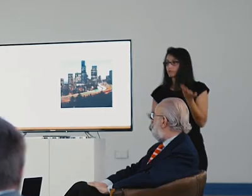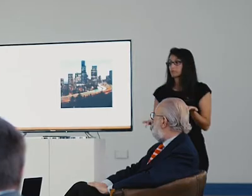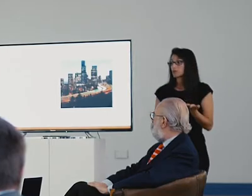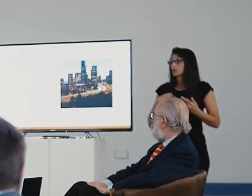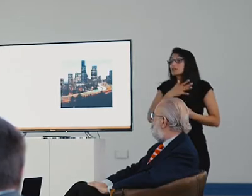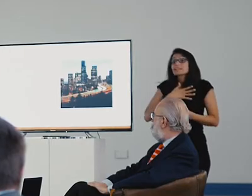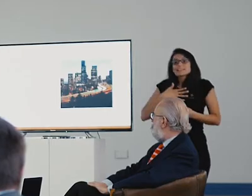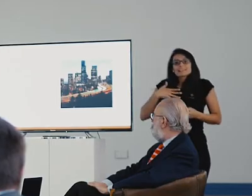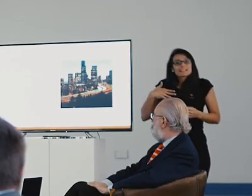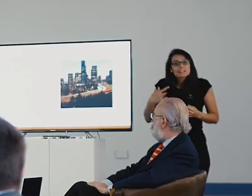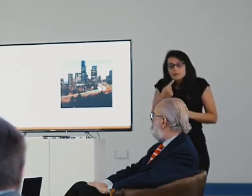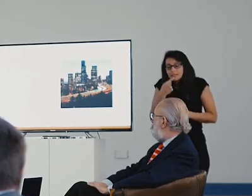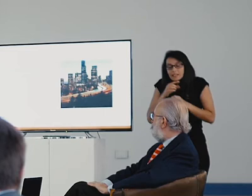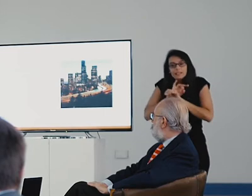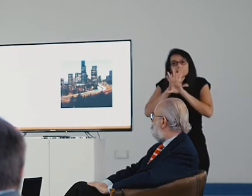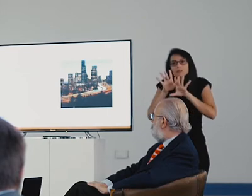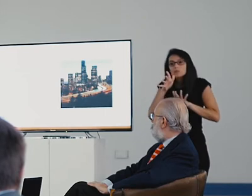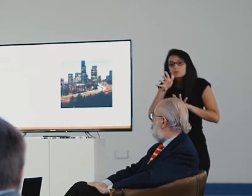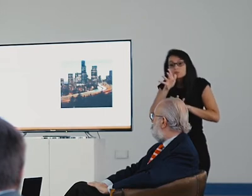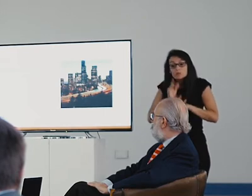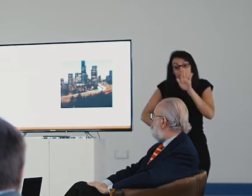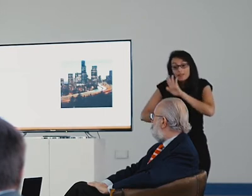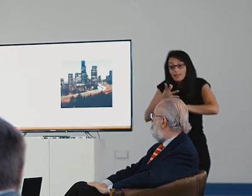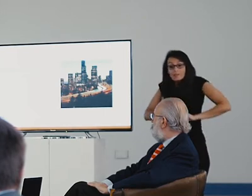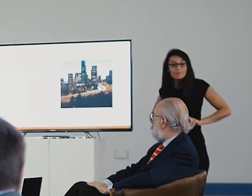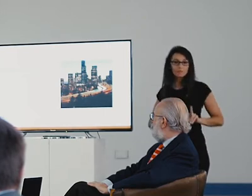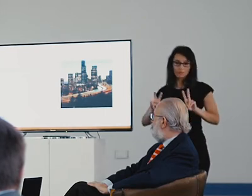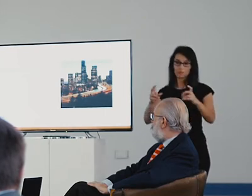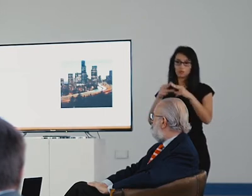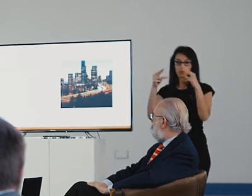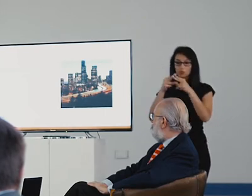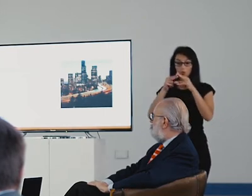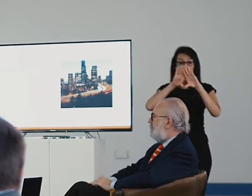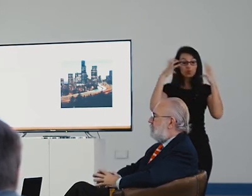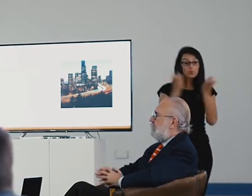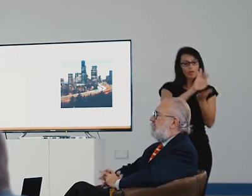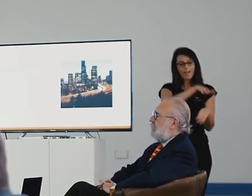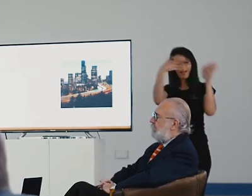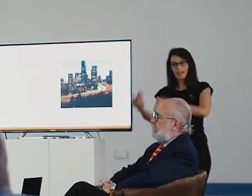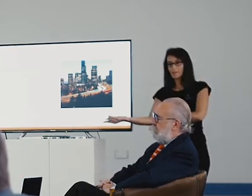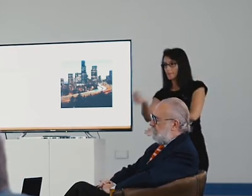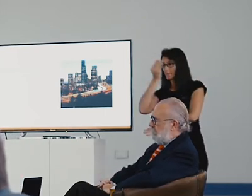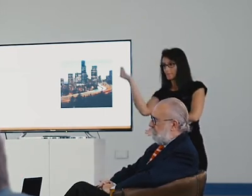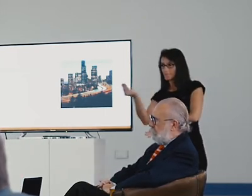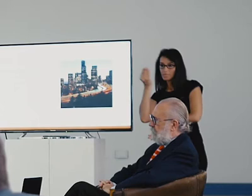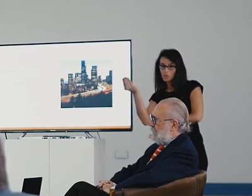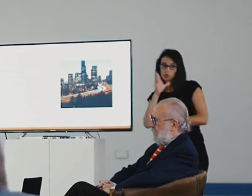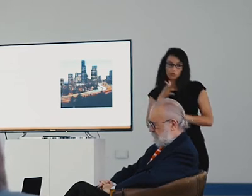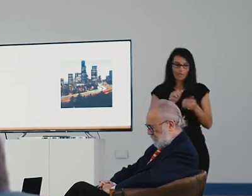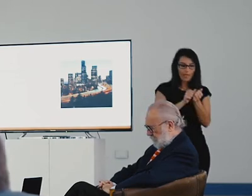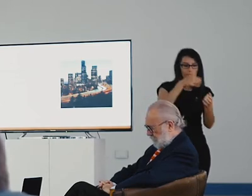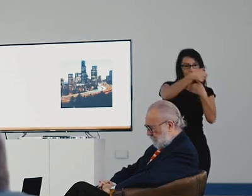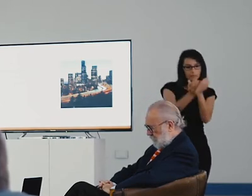usando, queremos dejar, evidentemente somos emprendedores sociales y queremos dejar un mundo mejor del que nos hemos encontrado y de toda la caja de herramientas